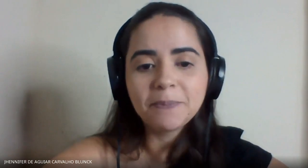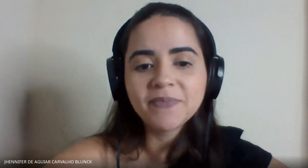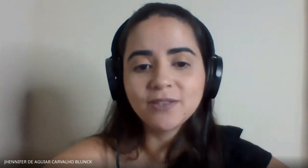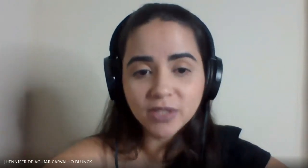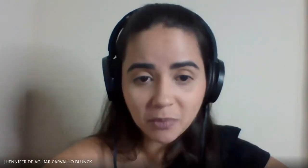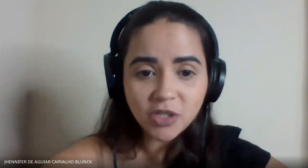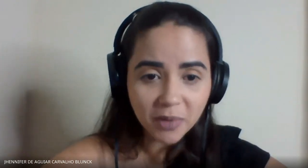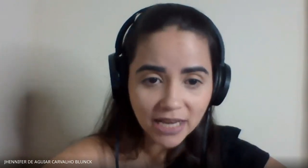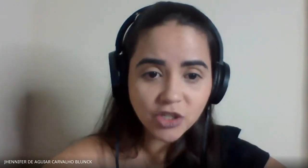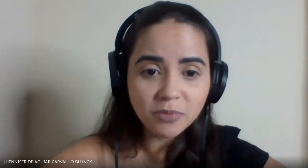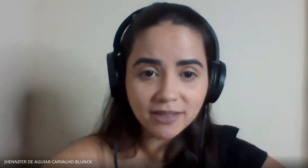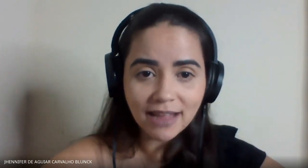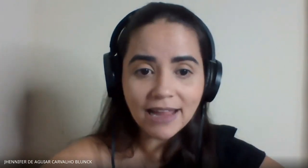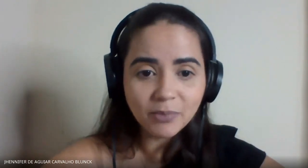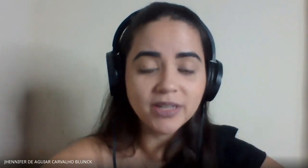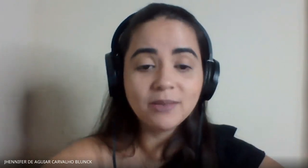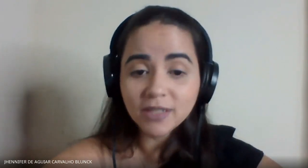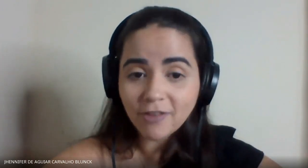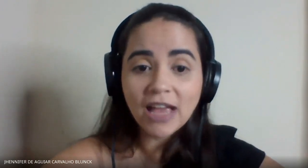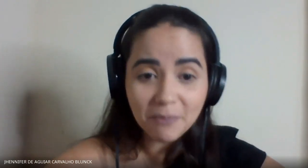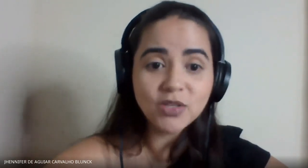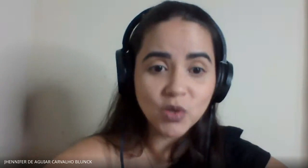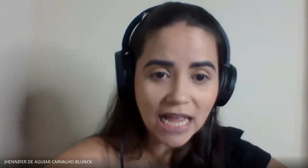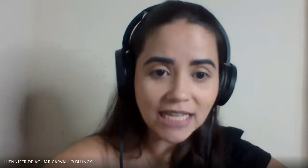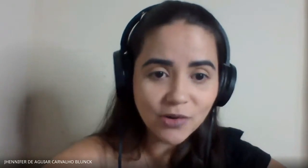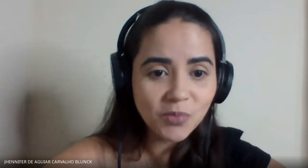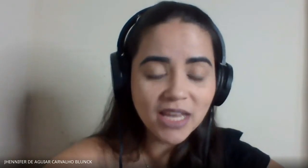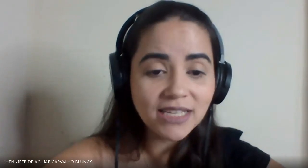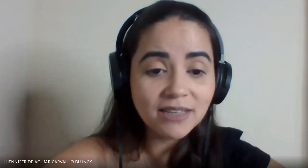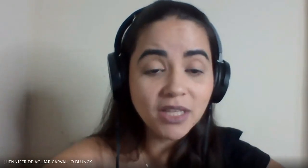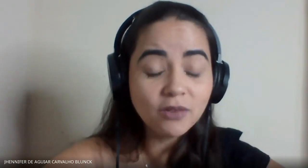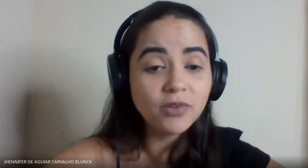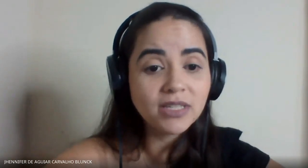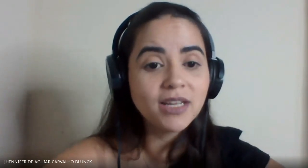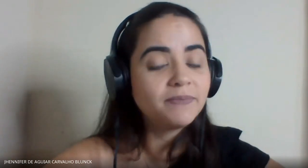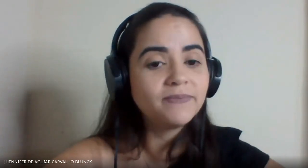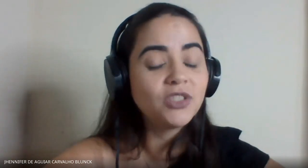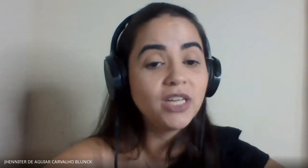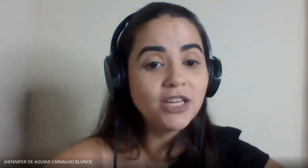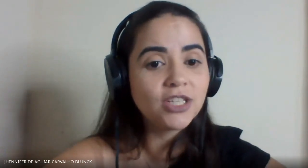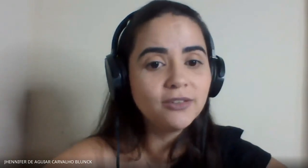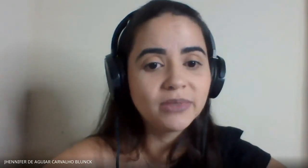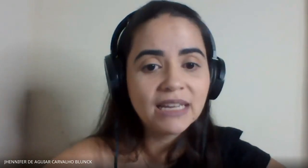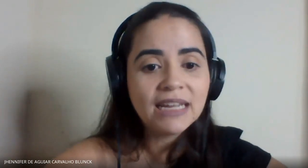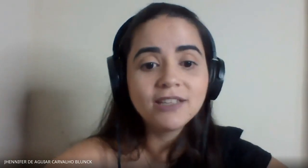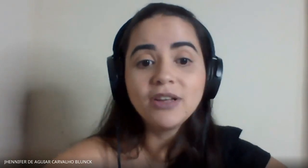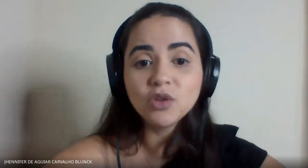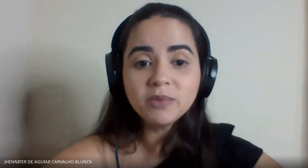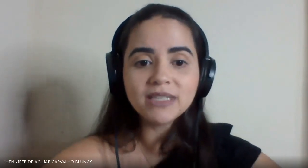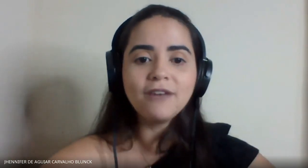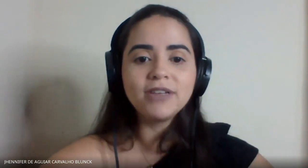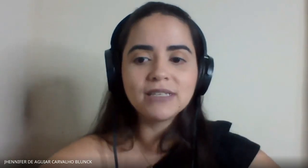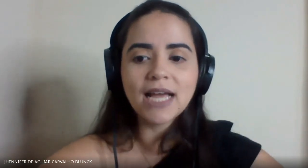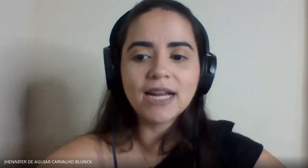e se você pedir para eles te imitarem, por exemplo, você vai ficar impressionada como que eles imitam você direitinho. Então,